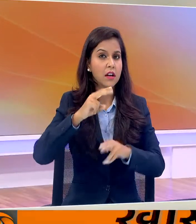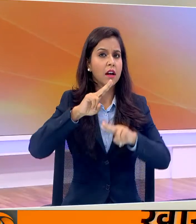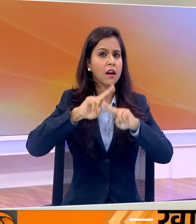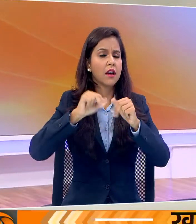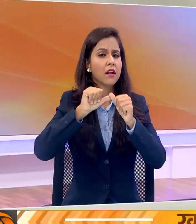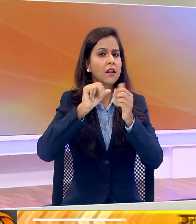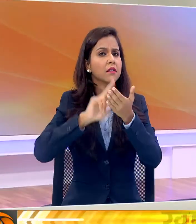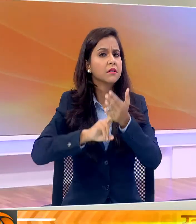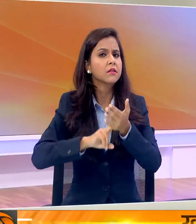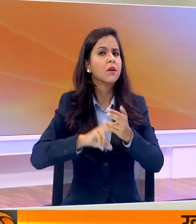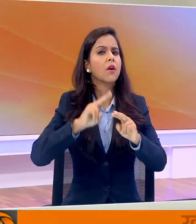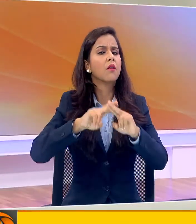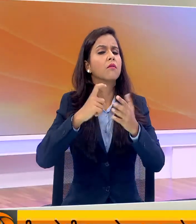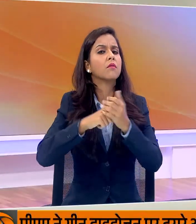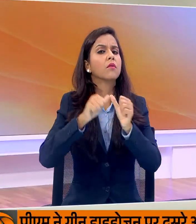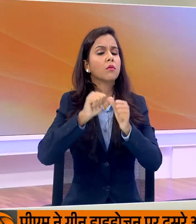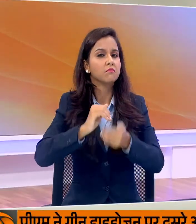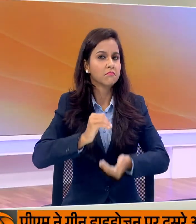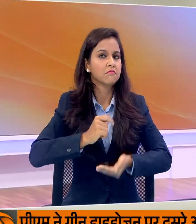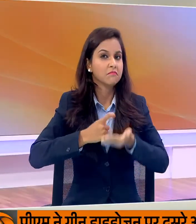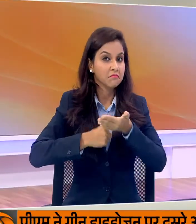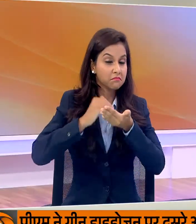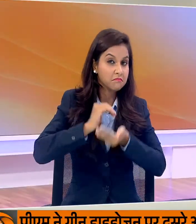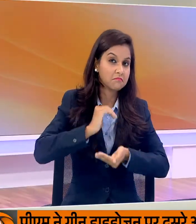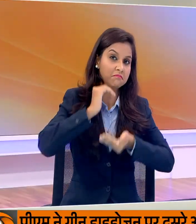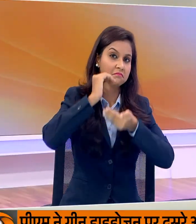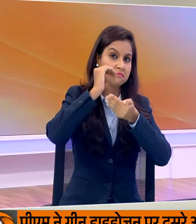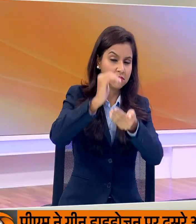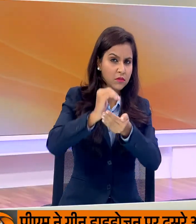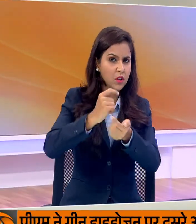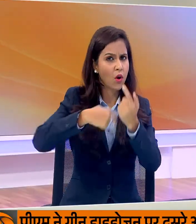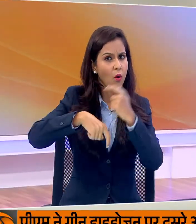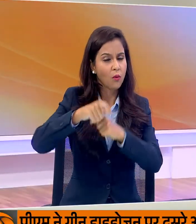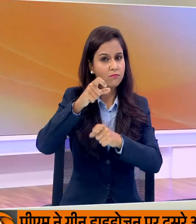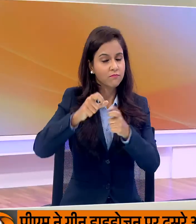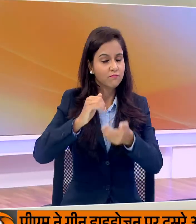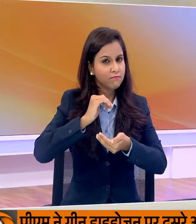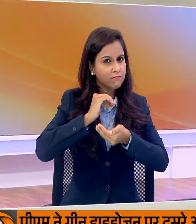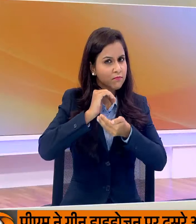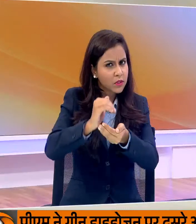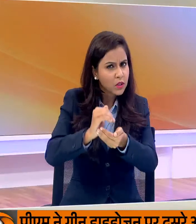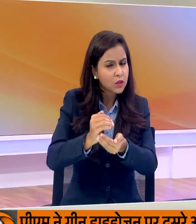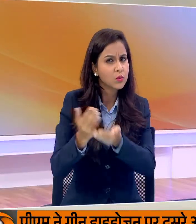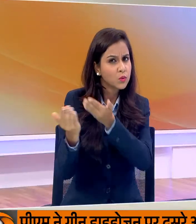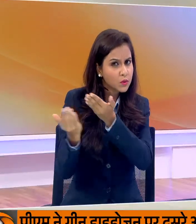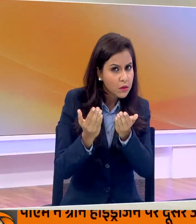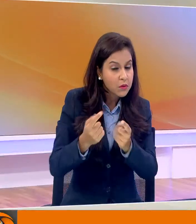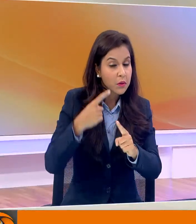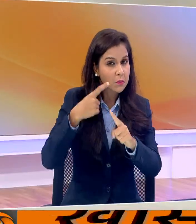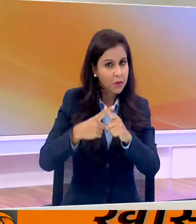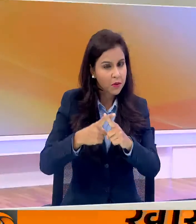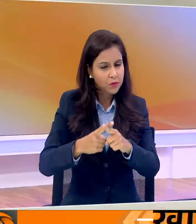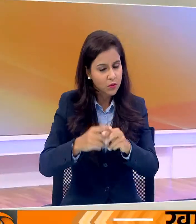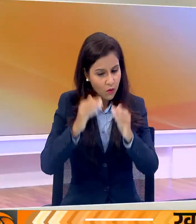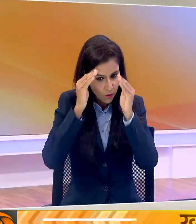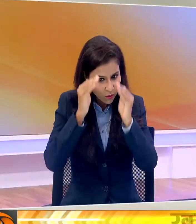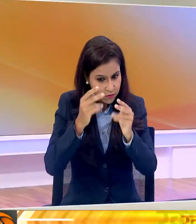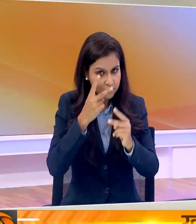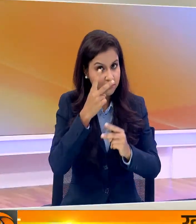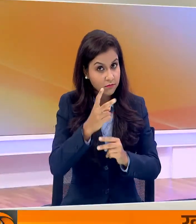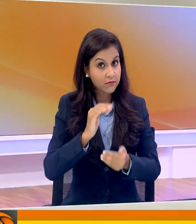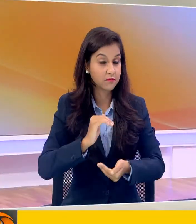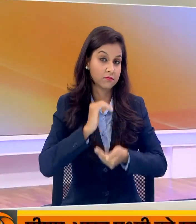नाइटिंगेल पुरस्कार से सम्मानित किया। ये पुरस्कार नर्सों के असाधारण सेवा और समर्पण को ध्यान में रखकर दिया जाता